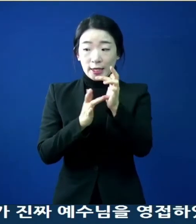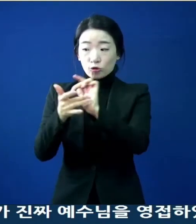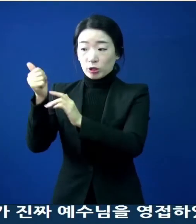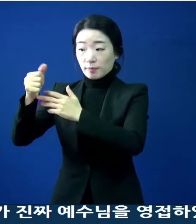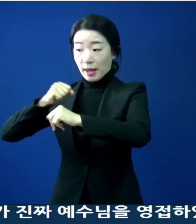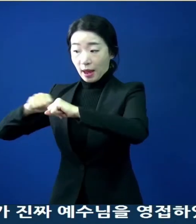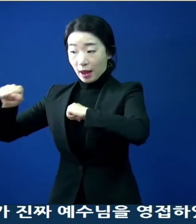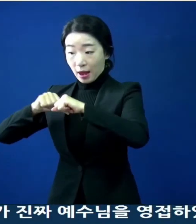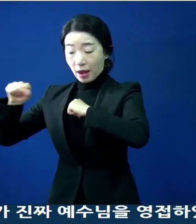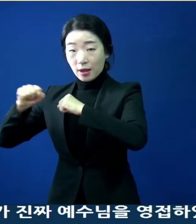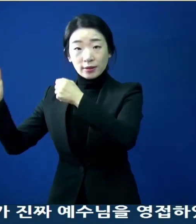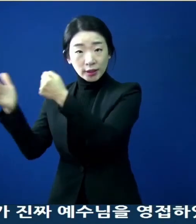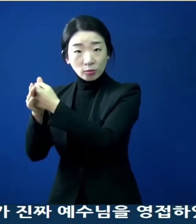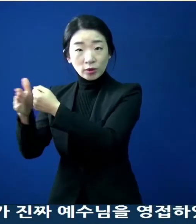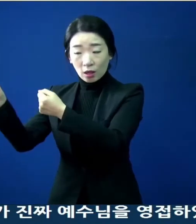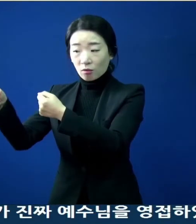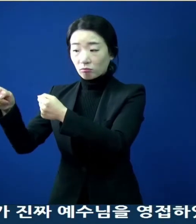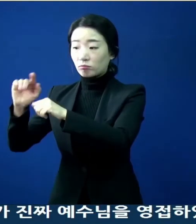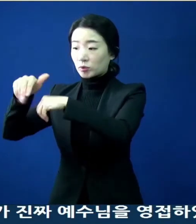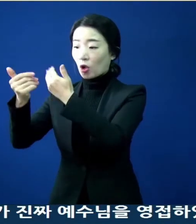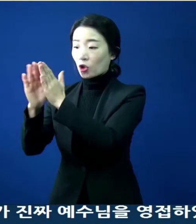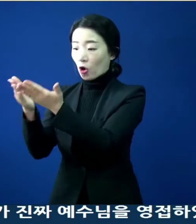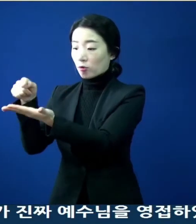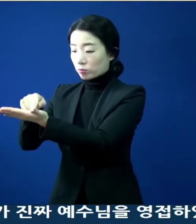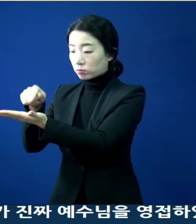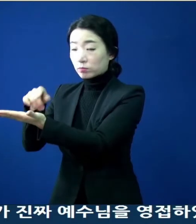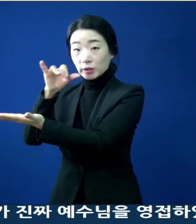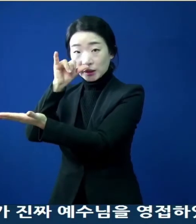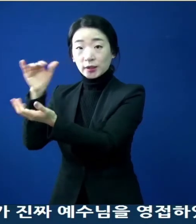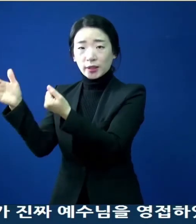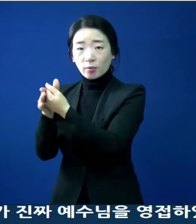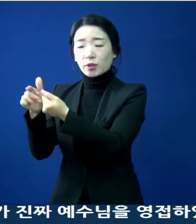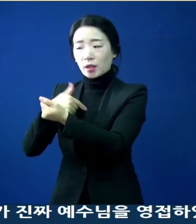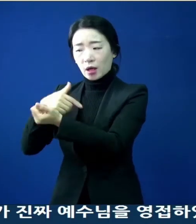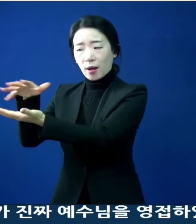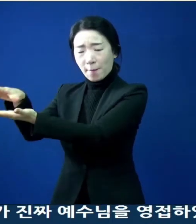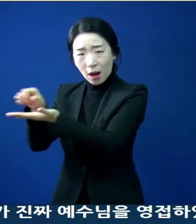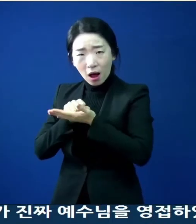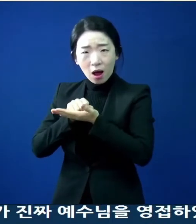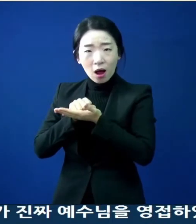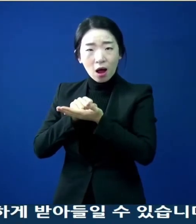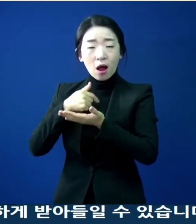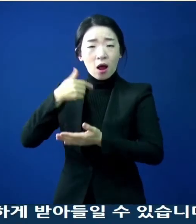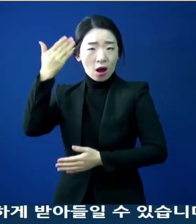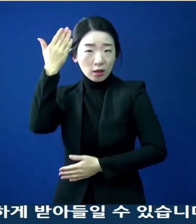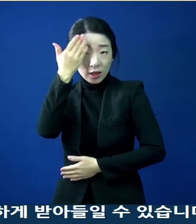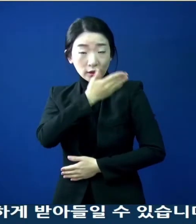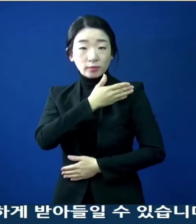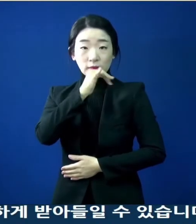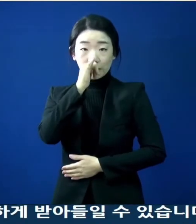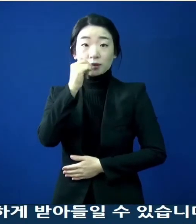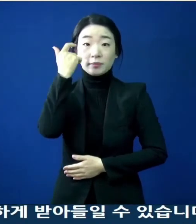것이라고 성경이 말하기 때문에 그 기적을 내가 받아들일 수 있는 순전함이 있으십니까?